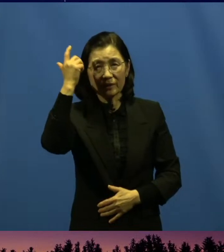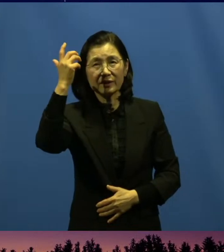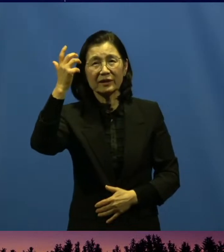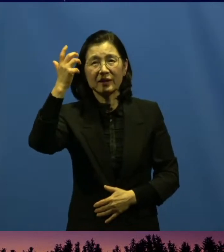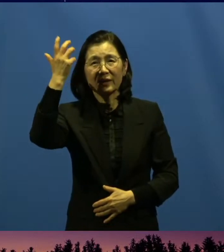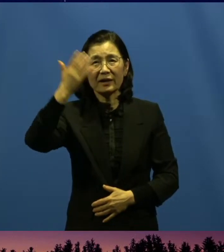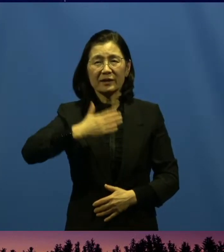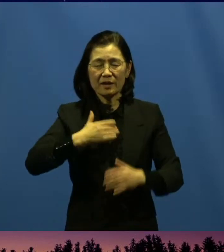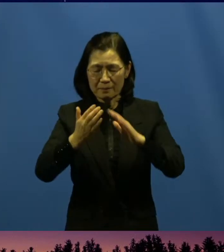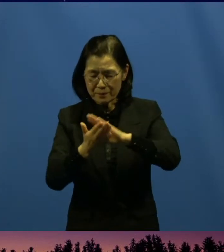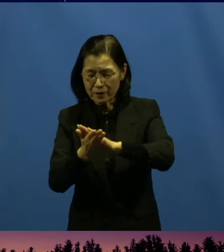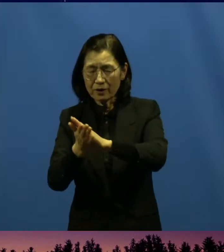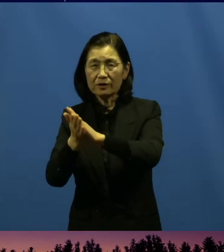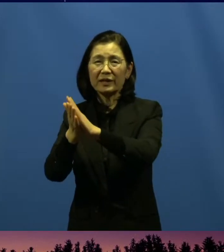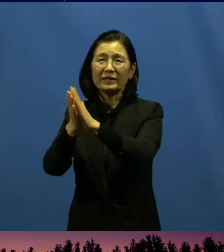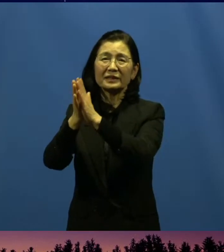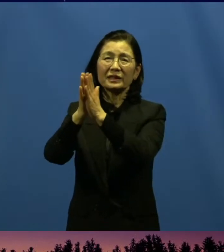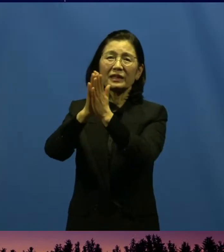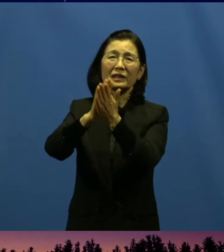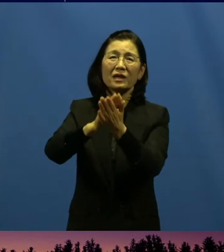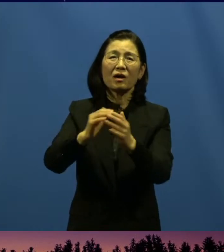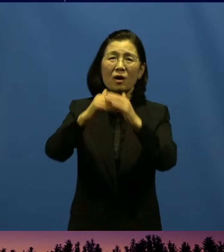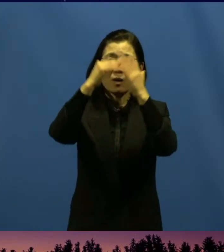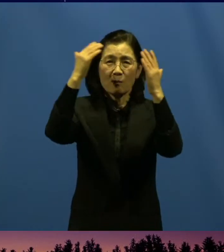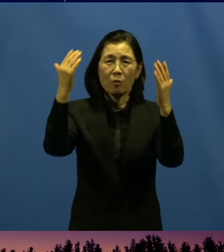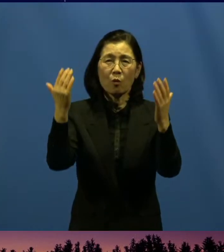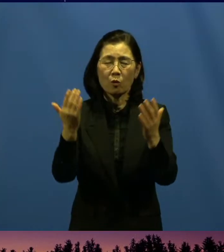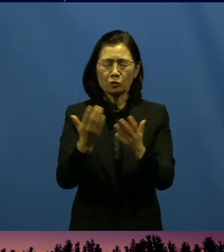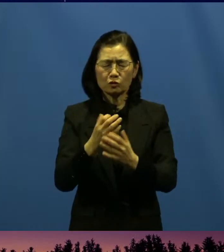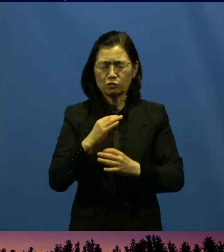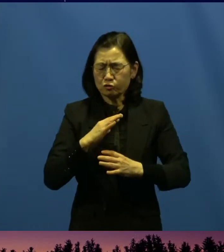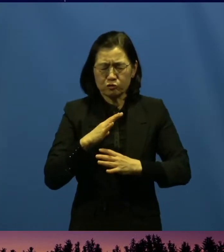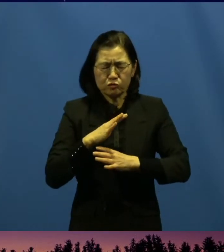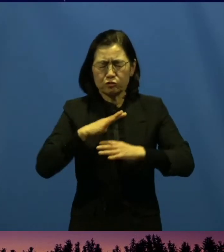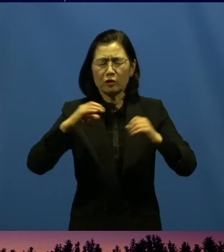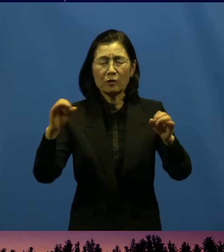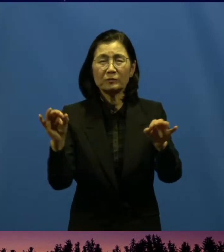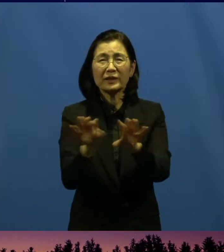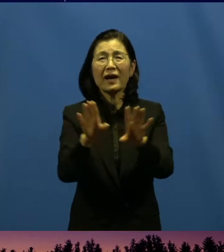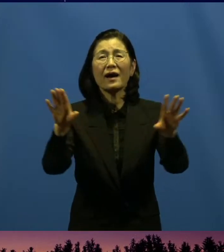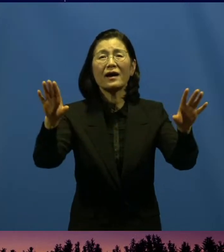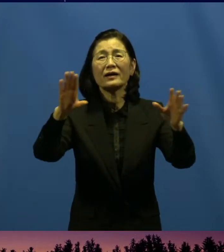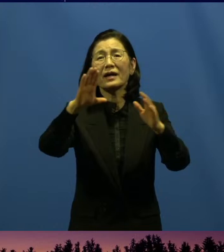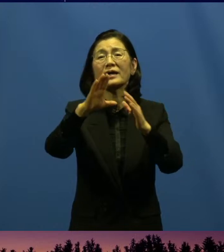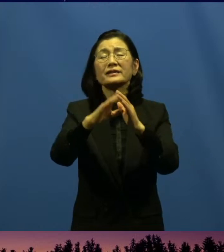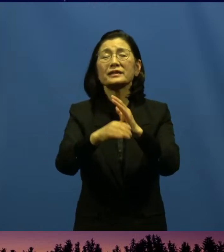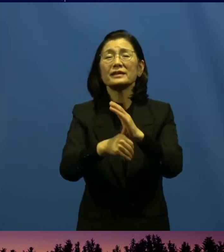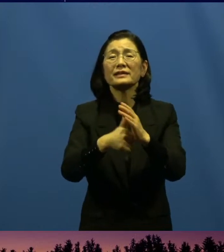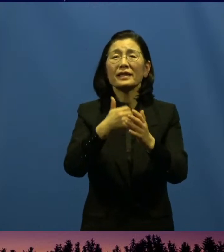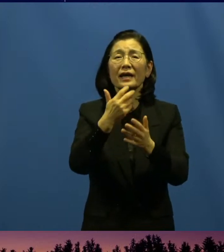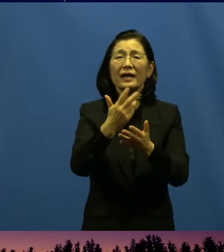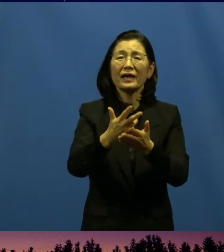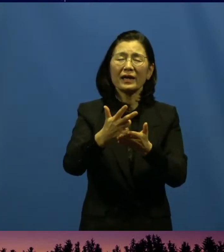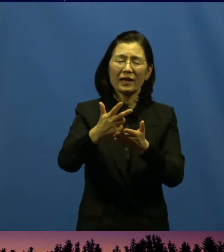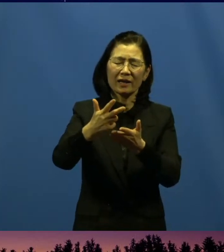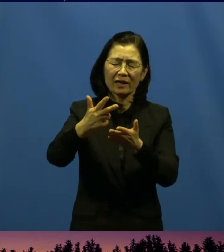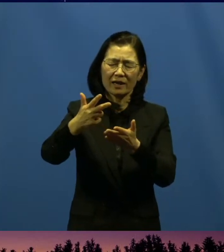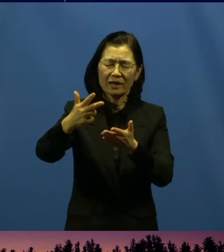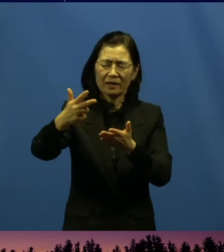성령이 나를 변화시켜 모든 두려움 사라질